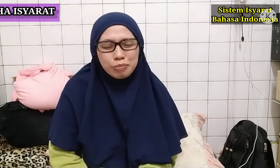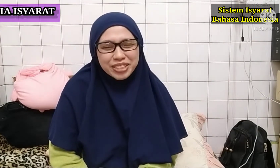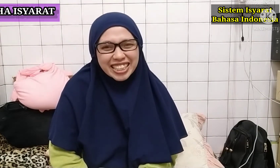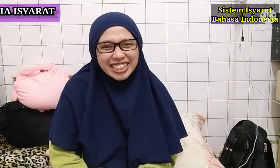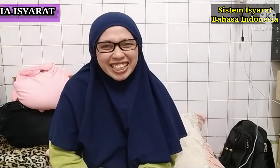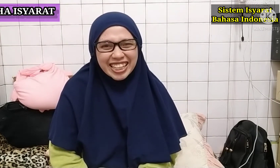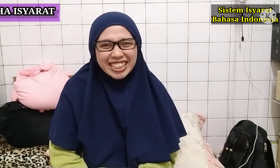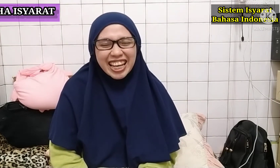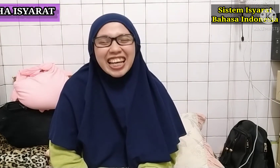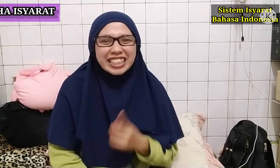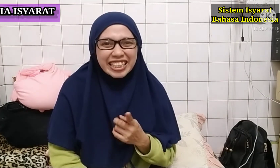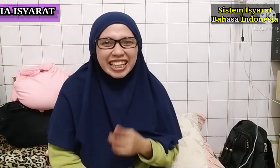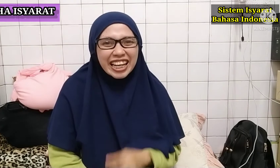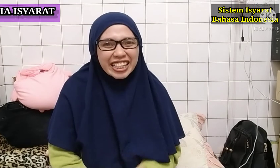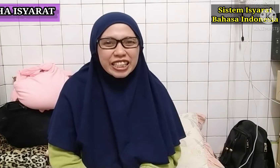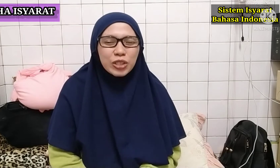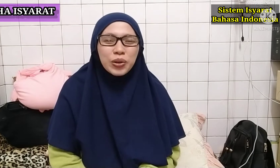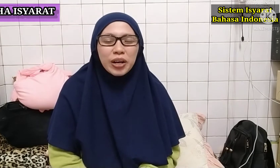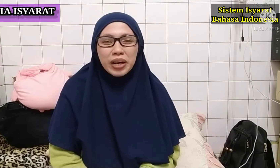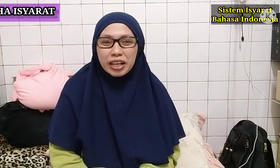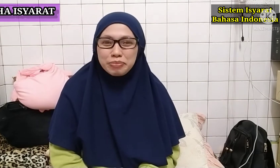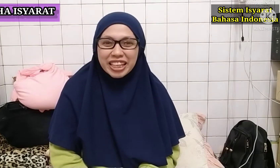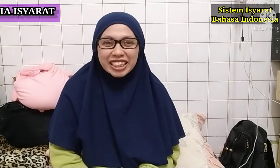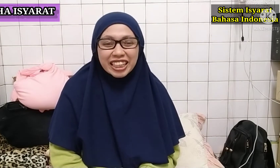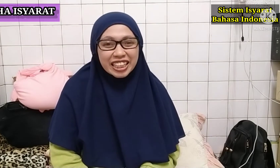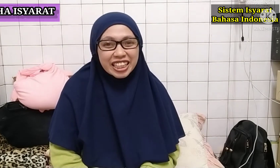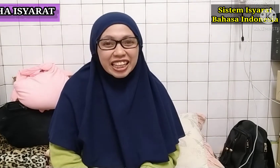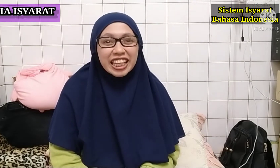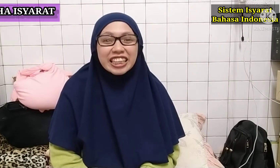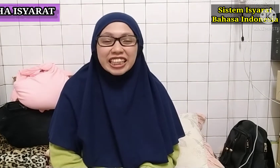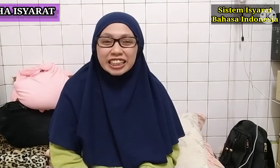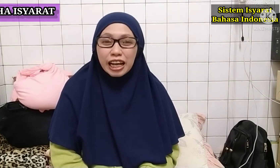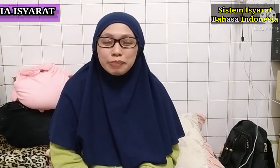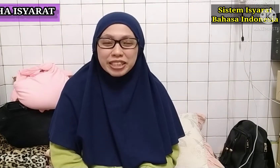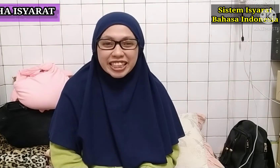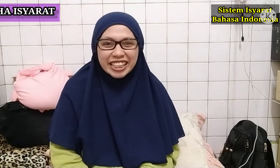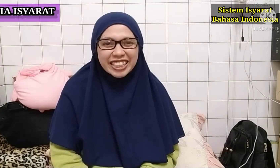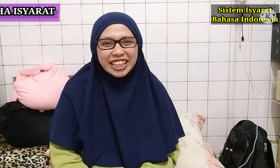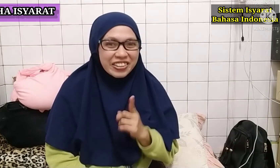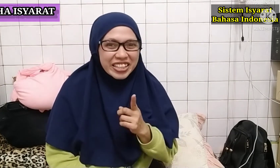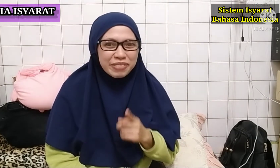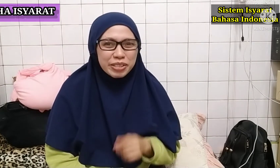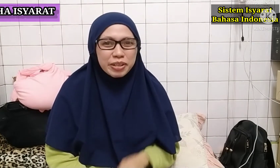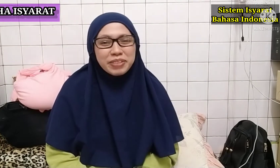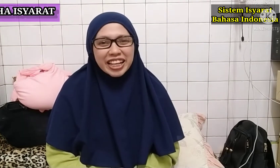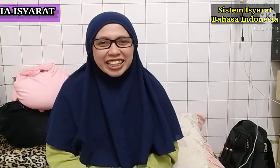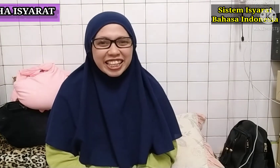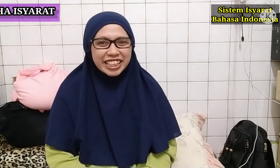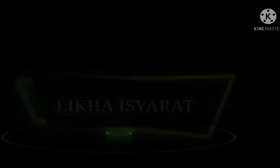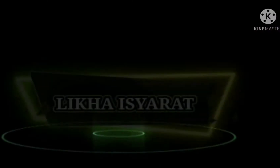abjad jarinya. Jadi hari ini tuh aku akan mengingatkan lagi kalian tentang abjad jarinya ya. Oke teman-teman, perhatikan ya.